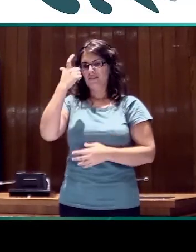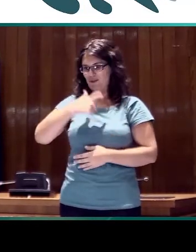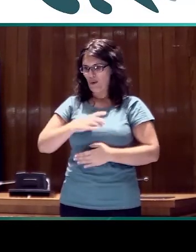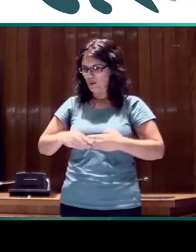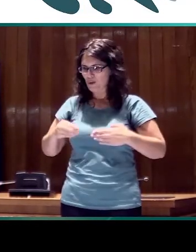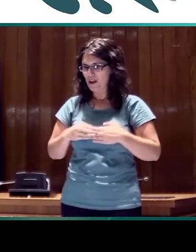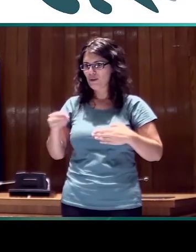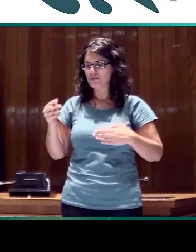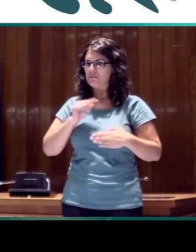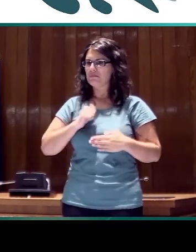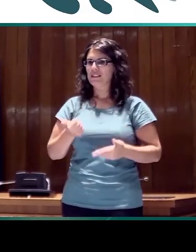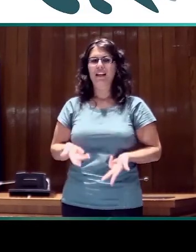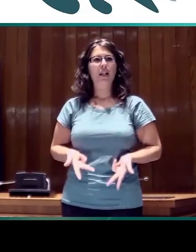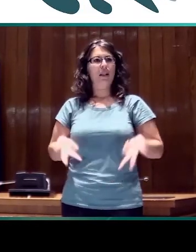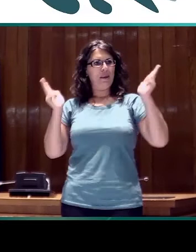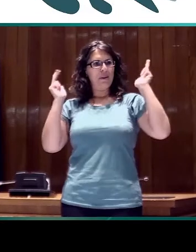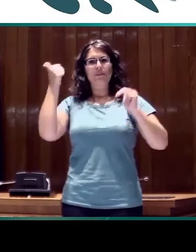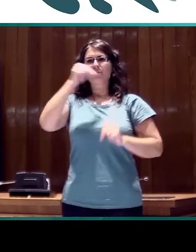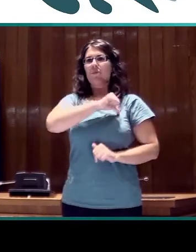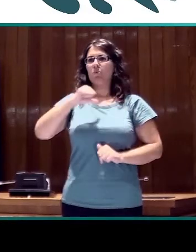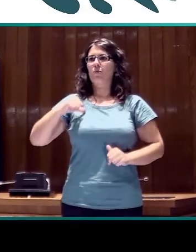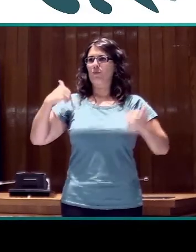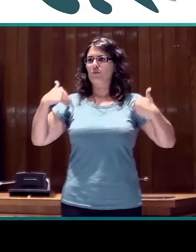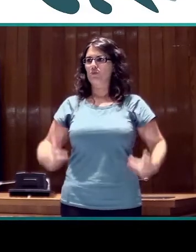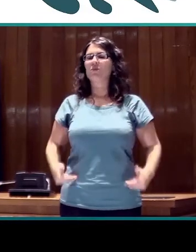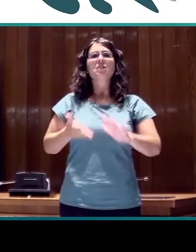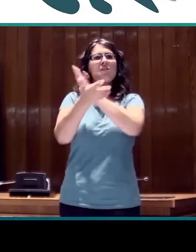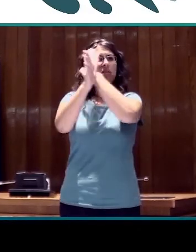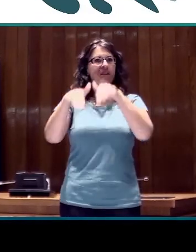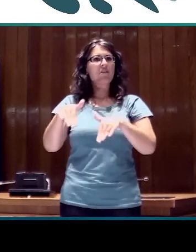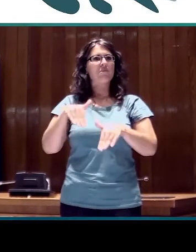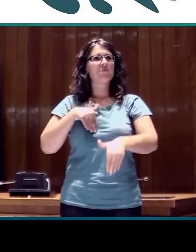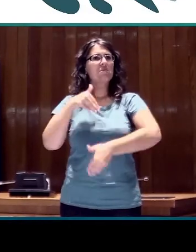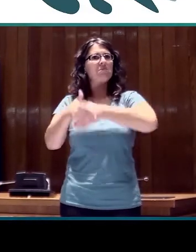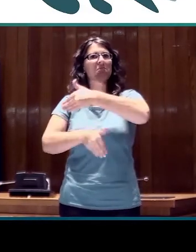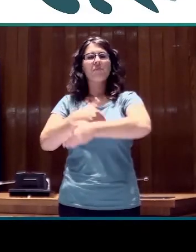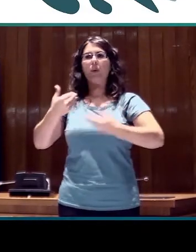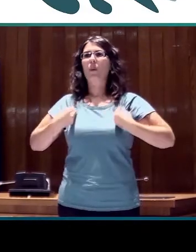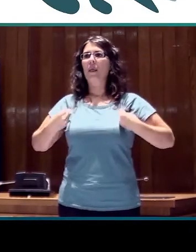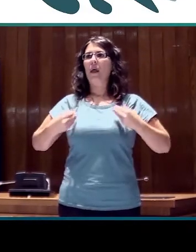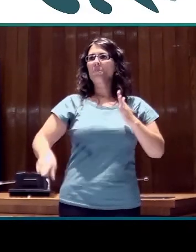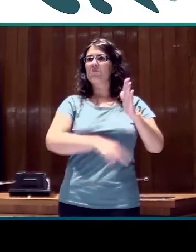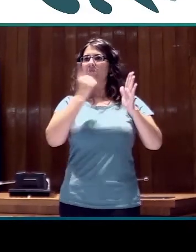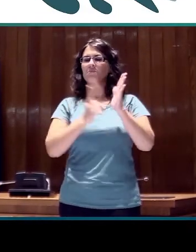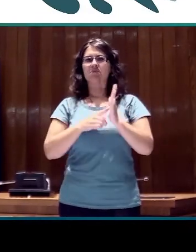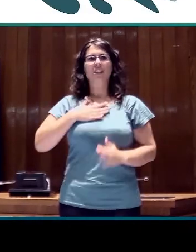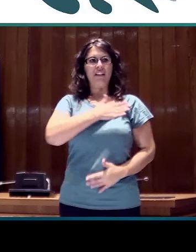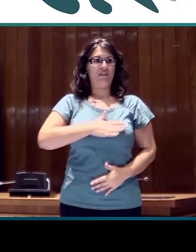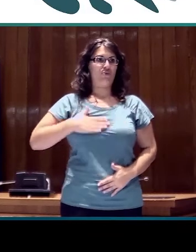y autónomas y puedan alcanzar pues una vida plena y una vida satisfactoria la